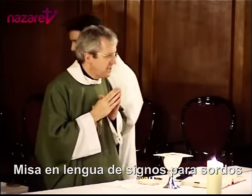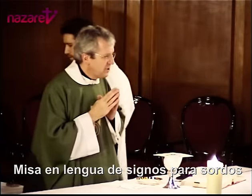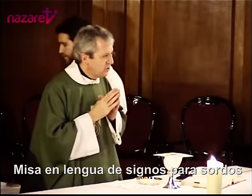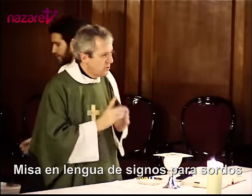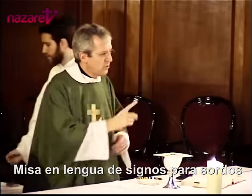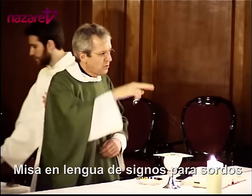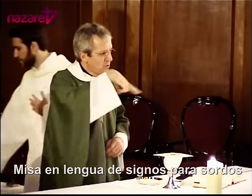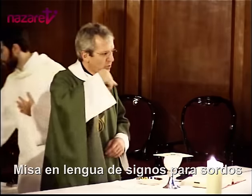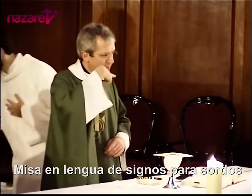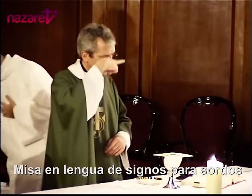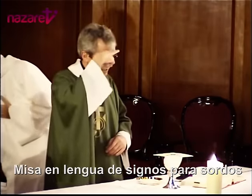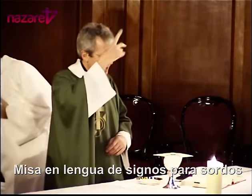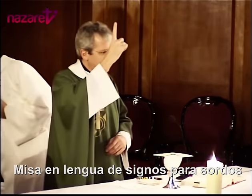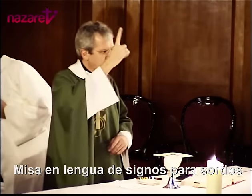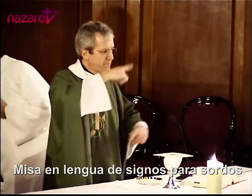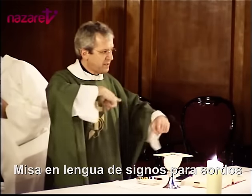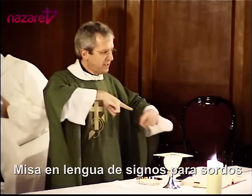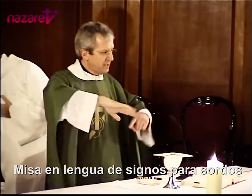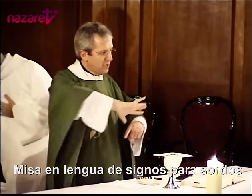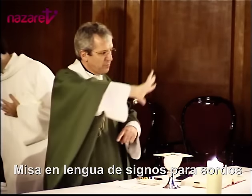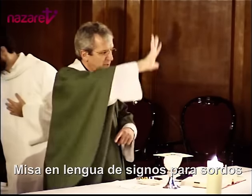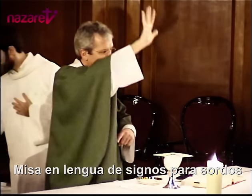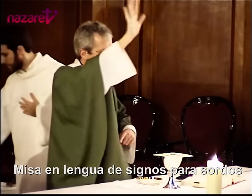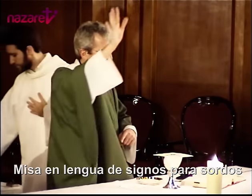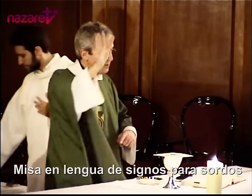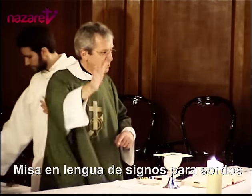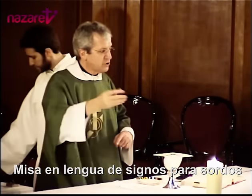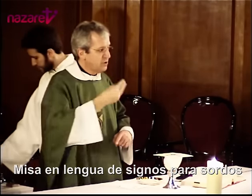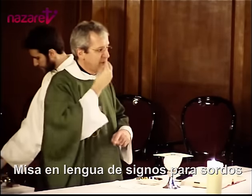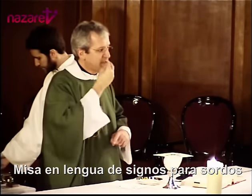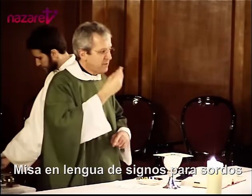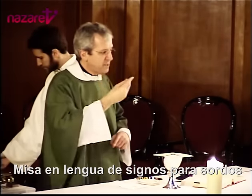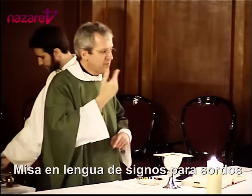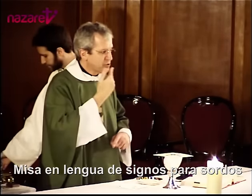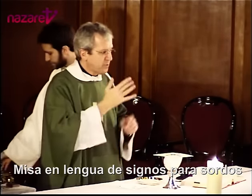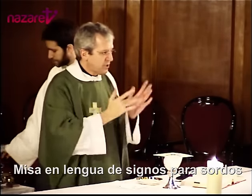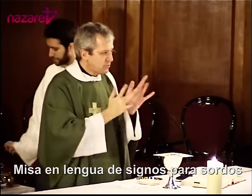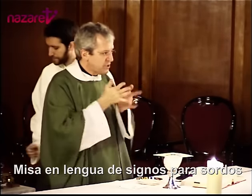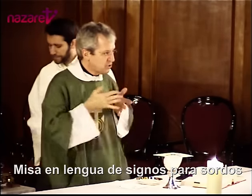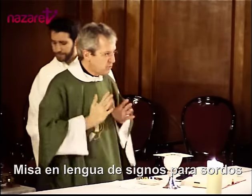cielo. A ti pues, Padre, que gobiernas el universo, te bendecimos por Jesucristo